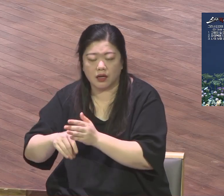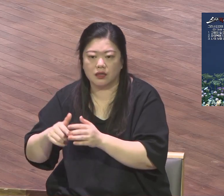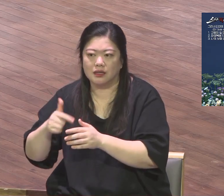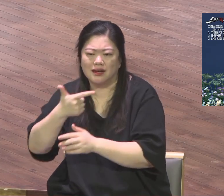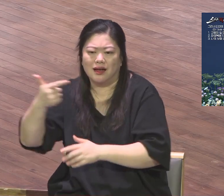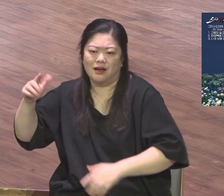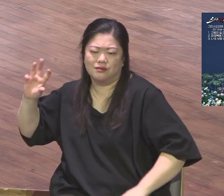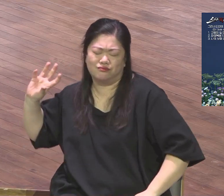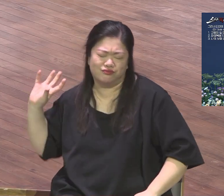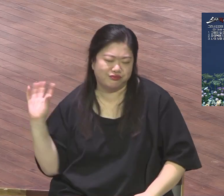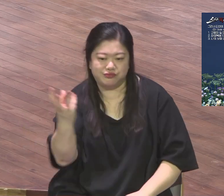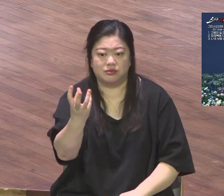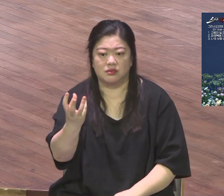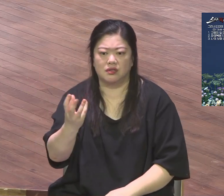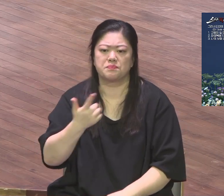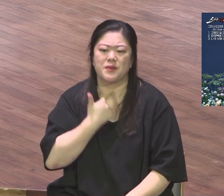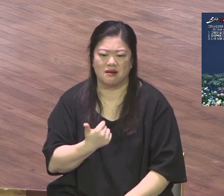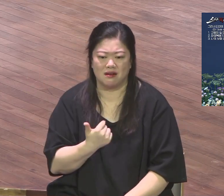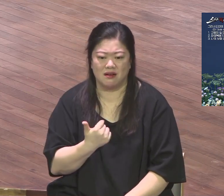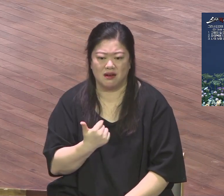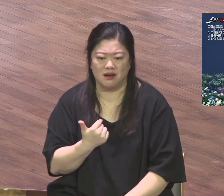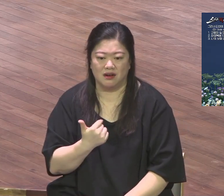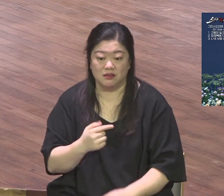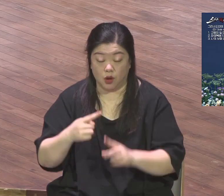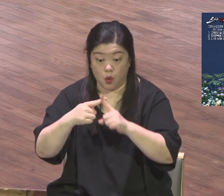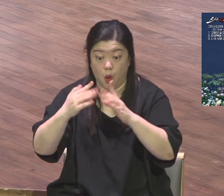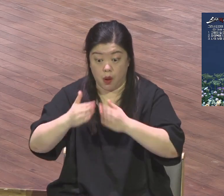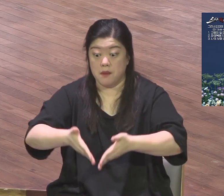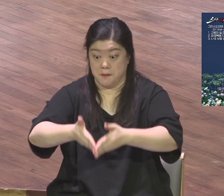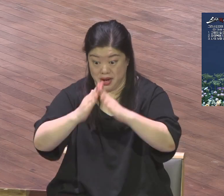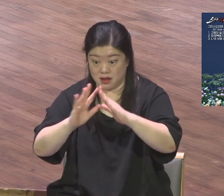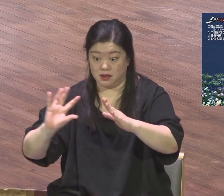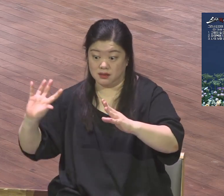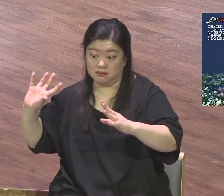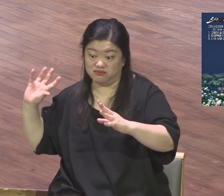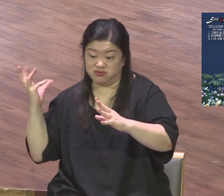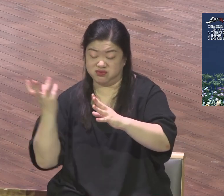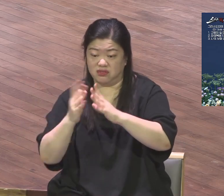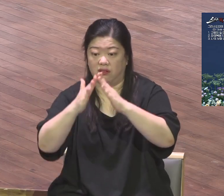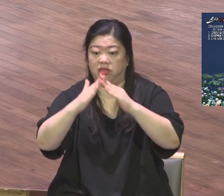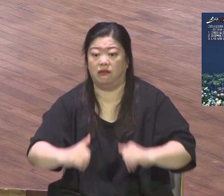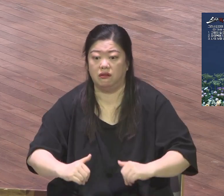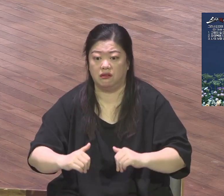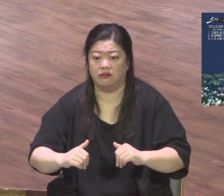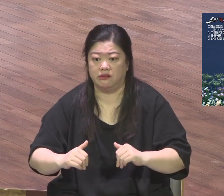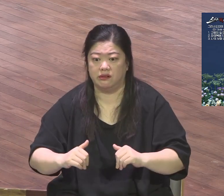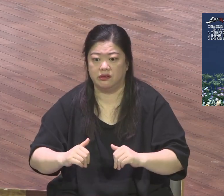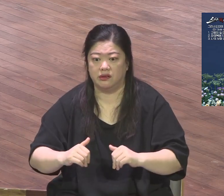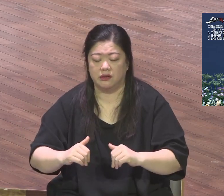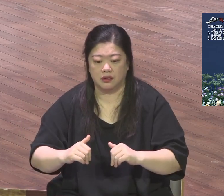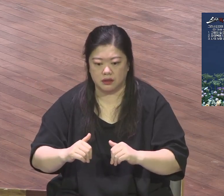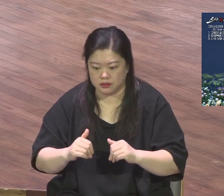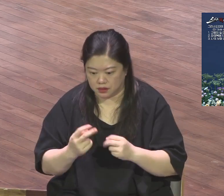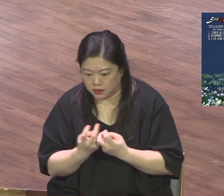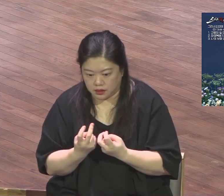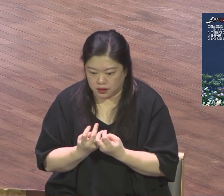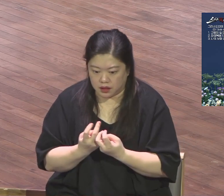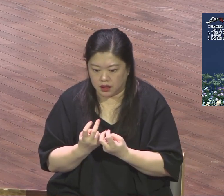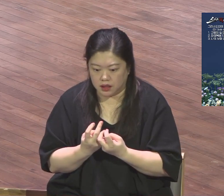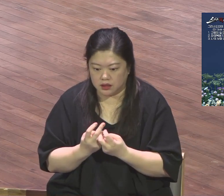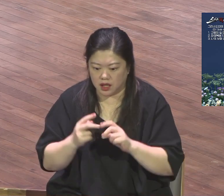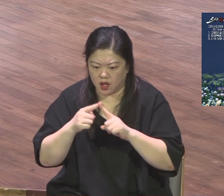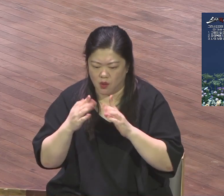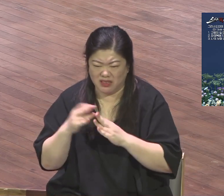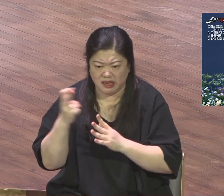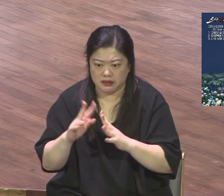다 무너졌어요. 그래서 이제 목회 초역지였는데 굉장히 이제 어려운 가운데